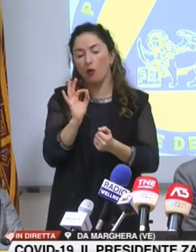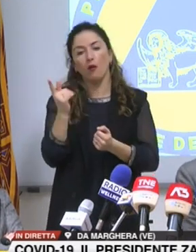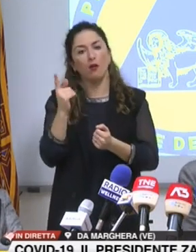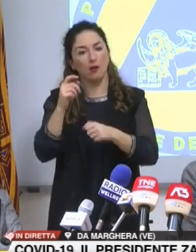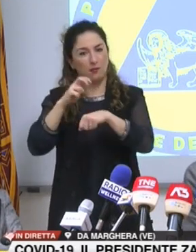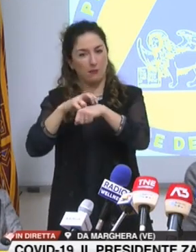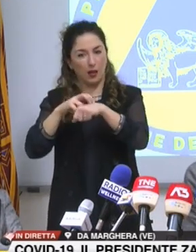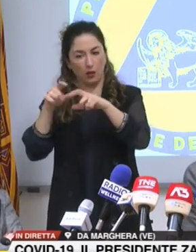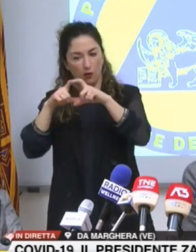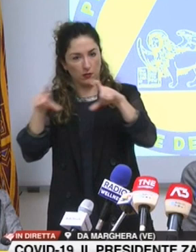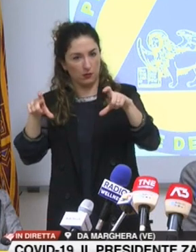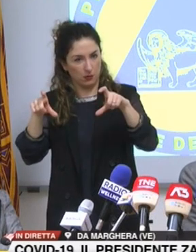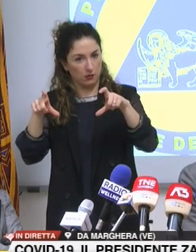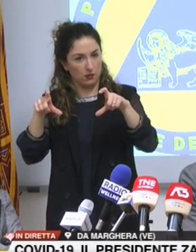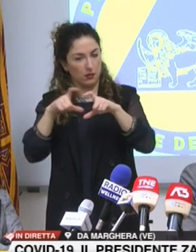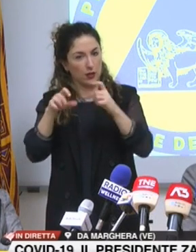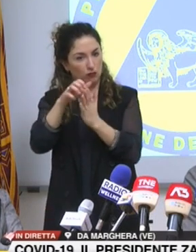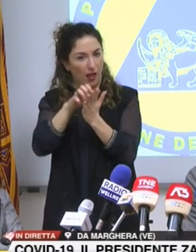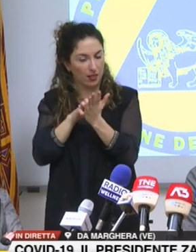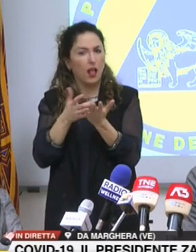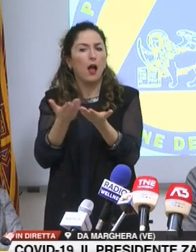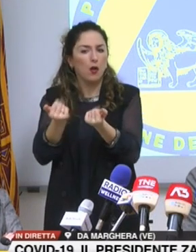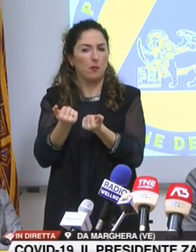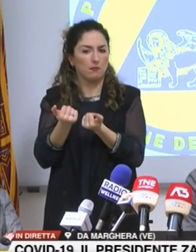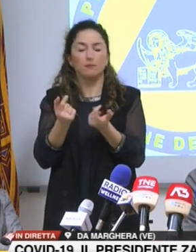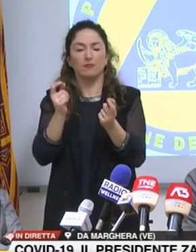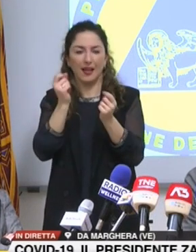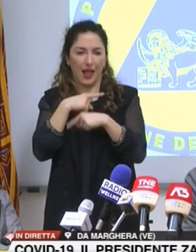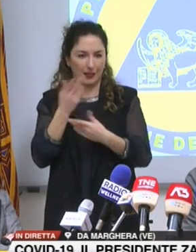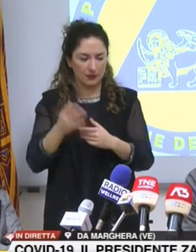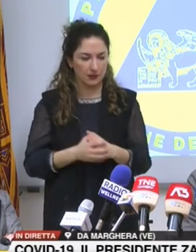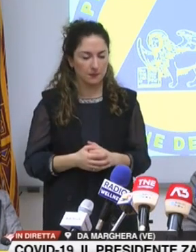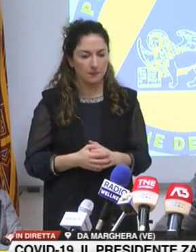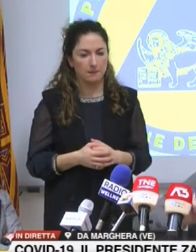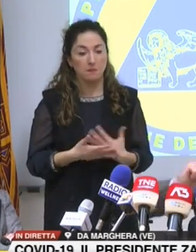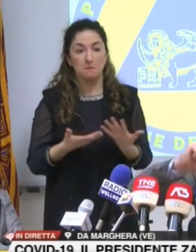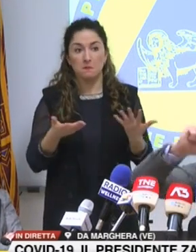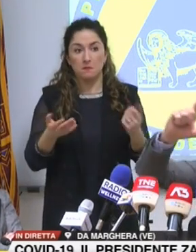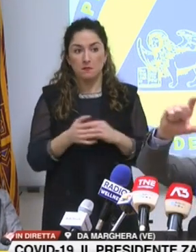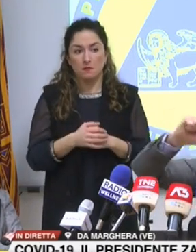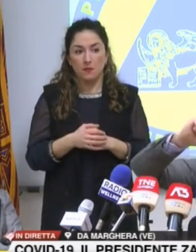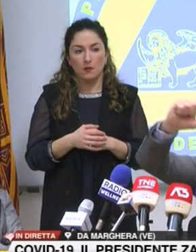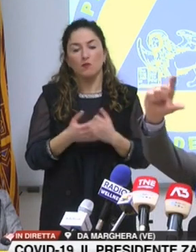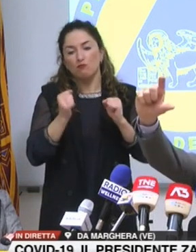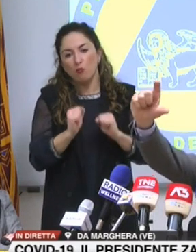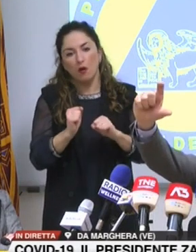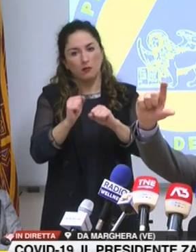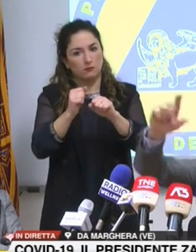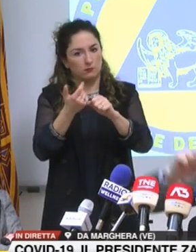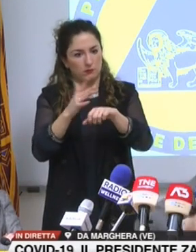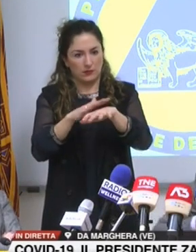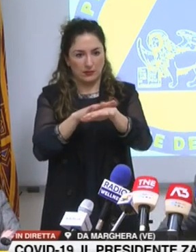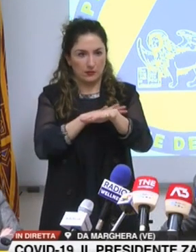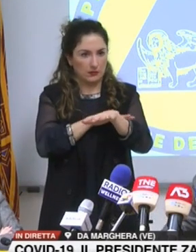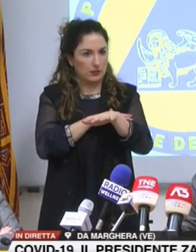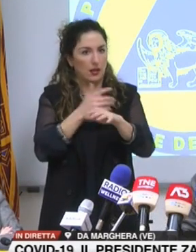ricetta medica ve lo danno gratuitamente. Capite che se, per quanto possano essere magari non super sensibili ad altri CT,